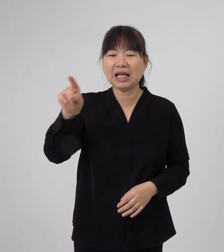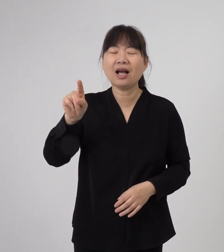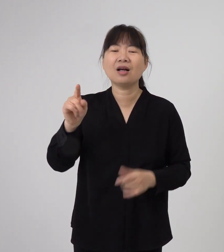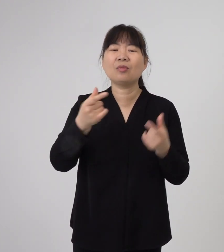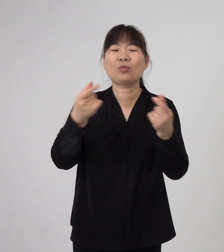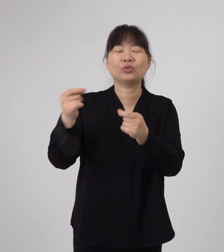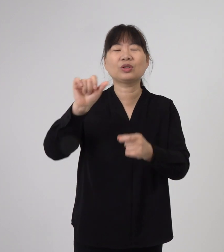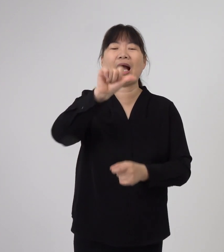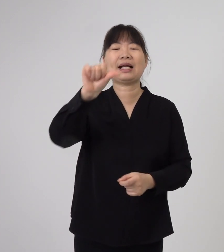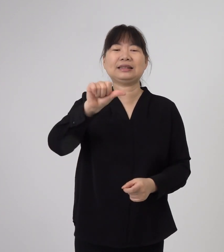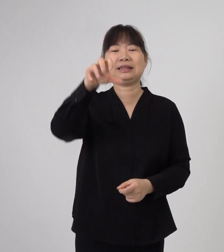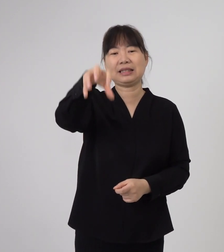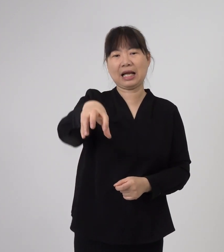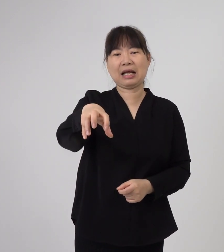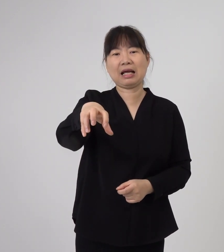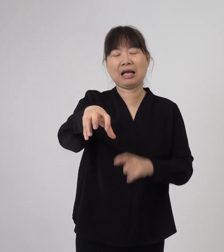쪽이에요.